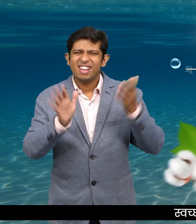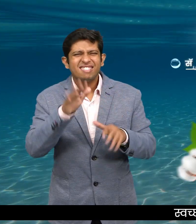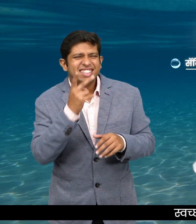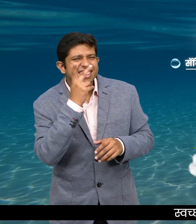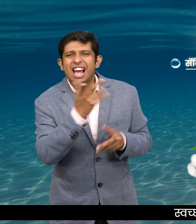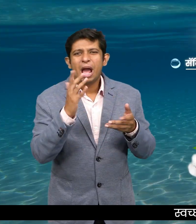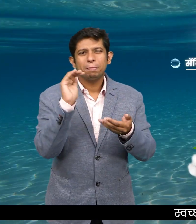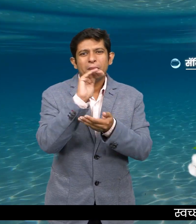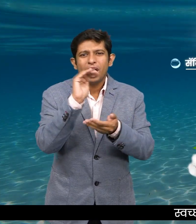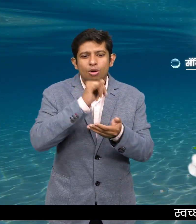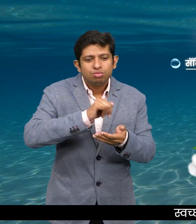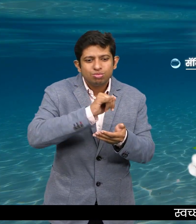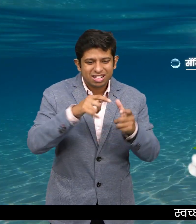स्वच्छता टॉवेल्स.